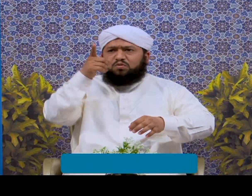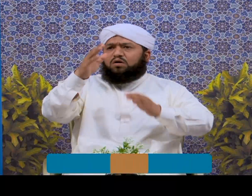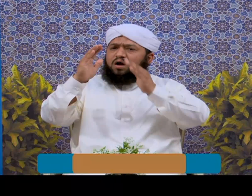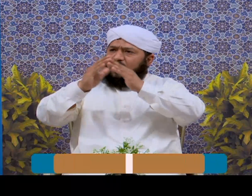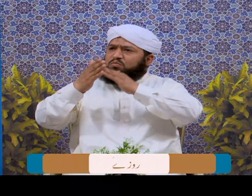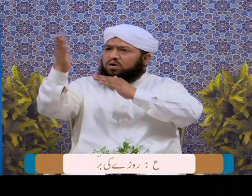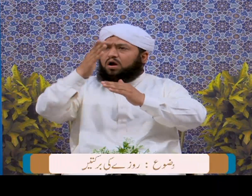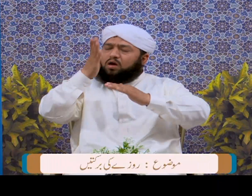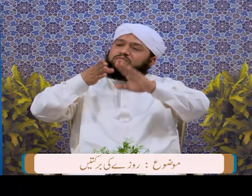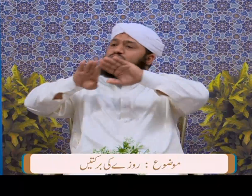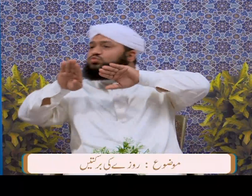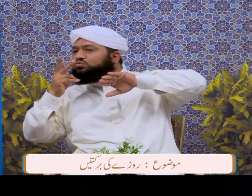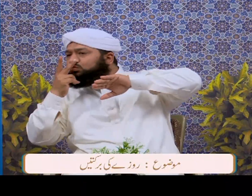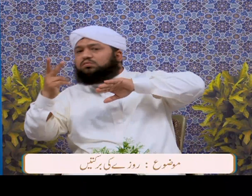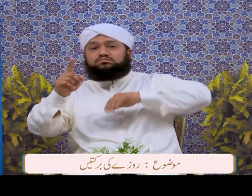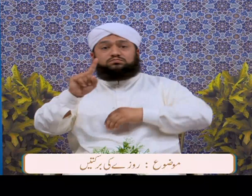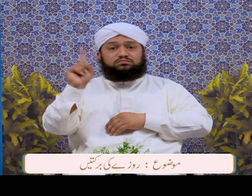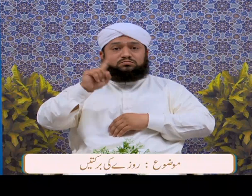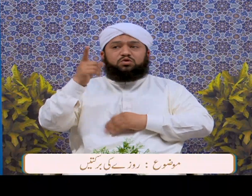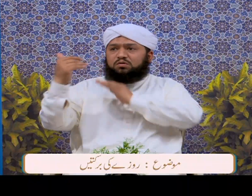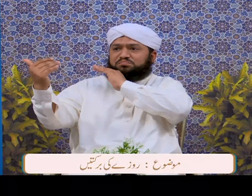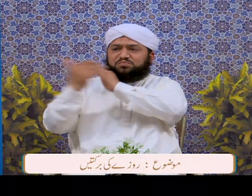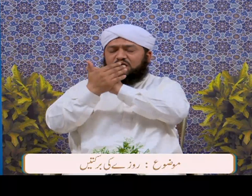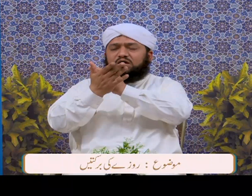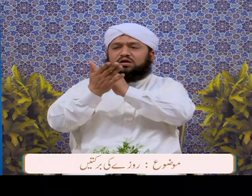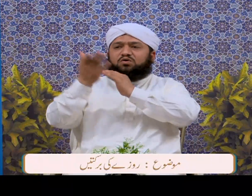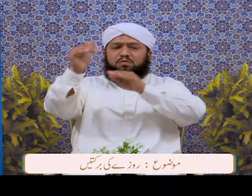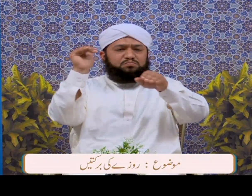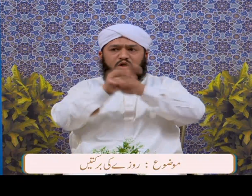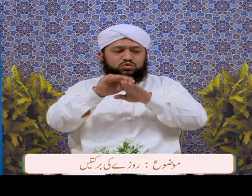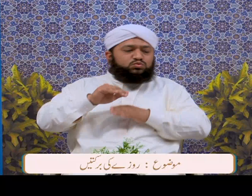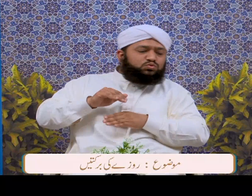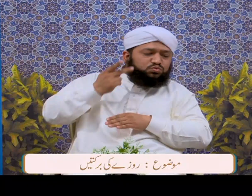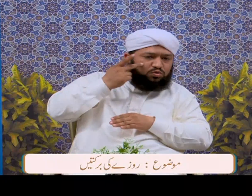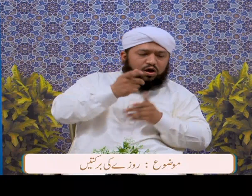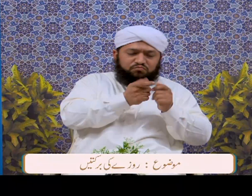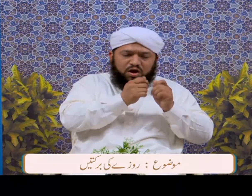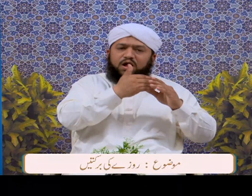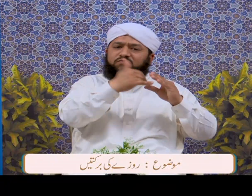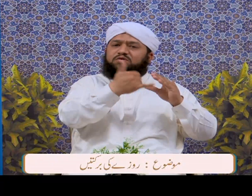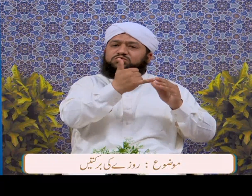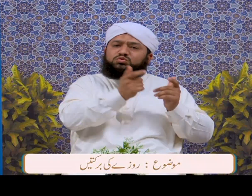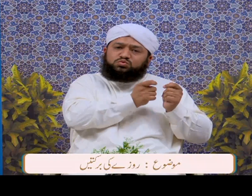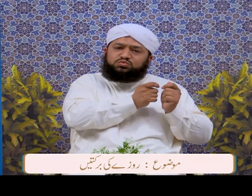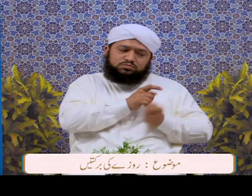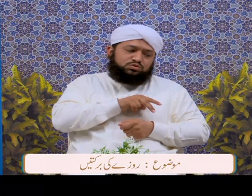بے اجازت نہ جھانکیے، کسی کا خط لیٹر نہ پڑھیے، کسی کا SMS واٹس ایپ بغیر اجازت نہ چیک